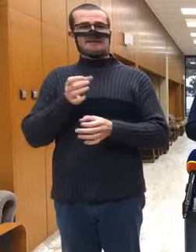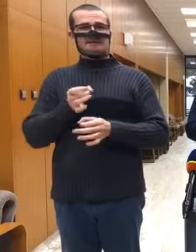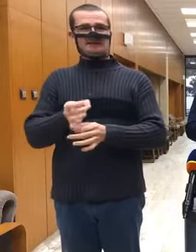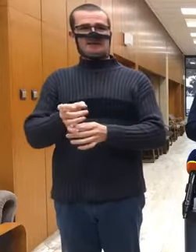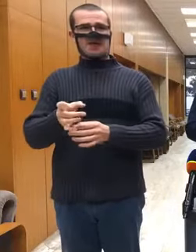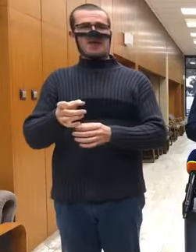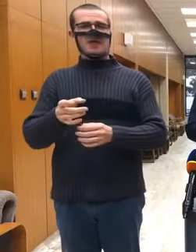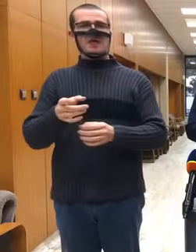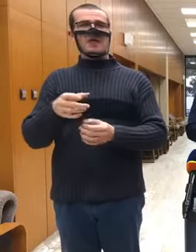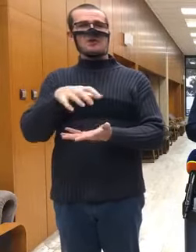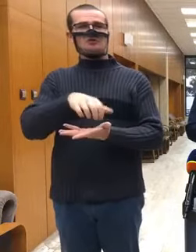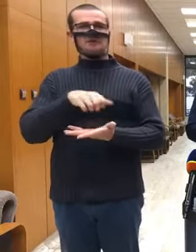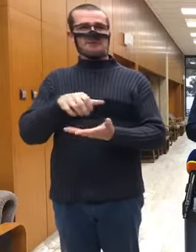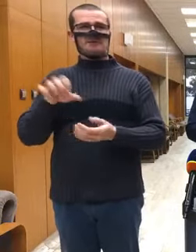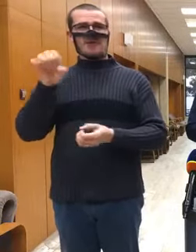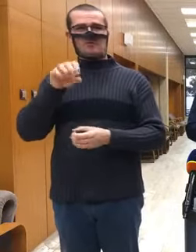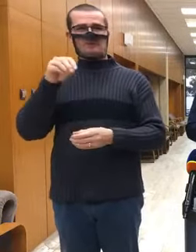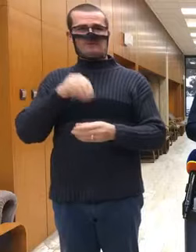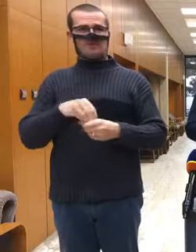čerpanie eurofondov.